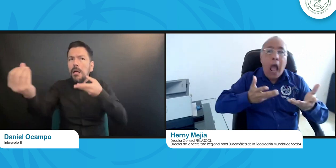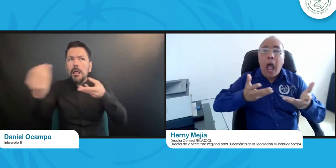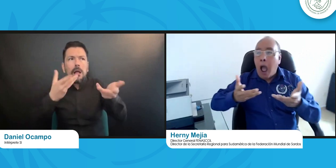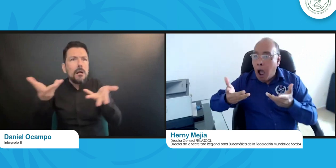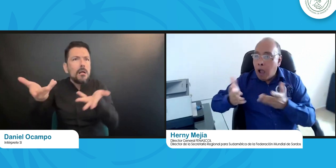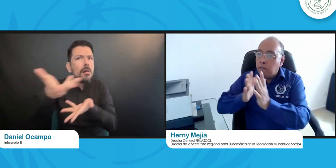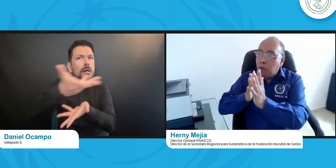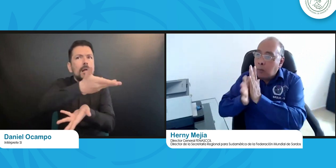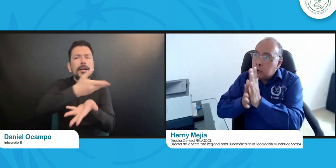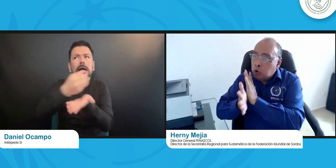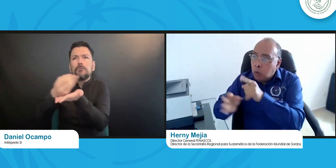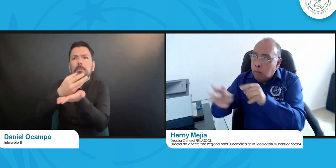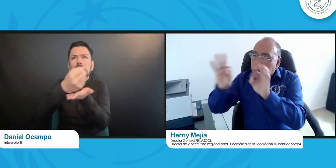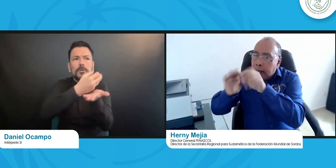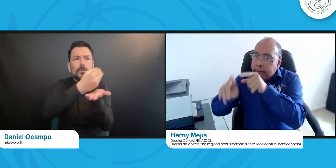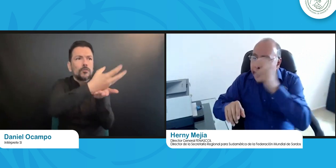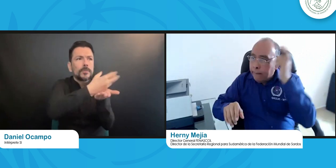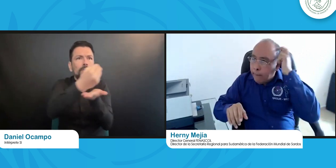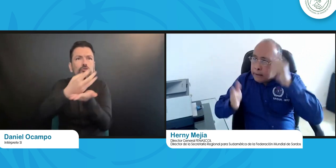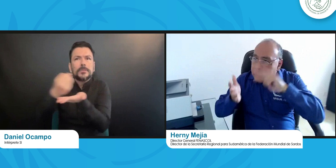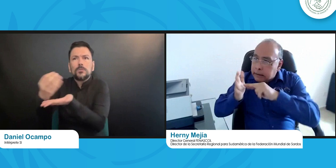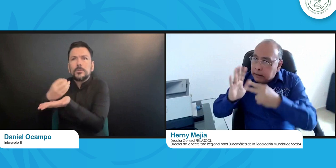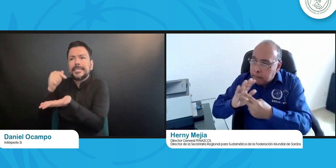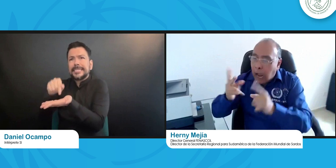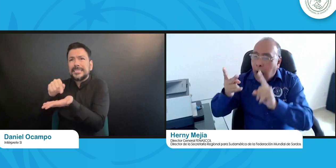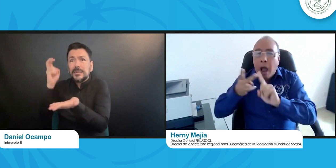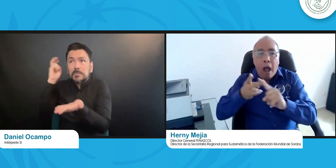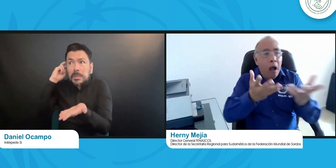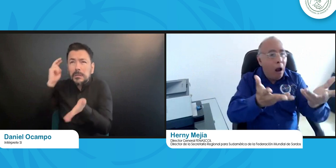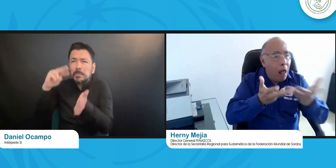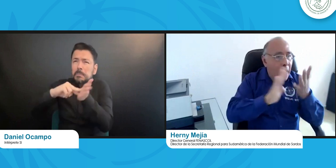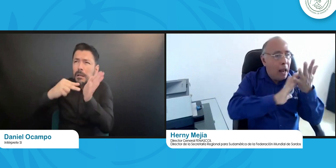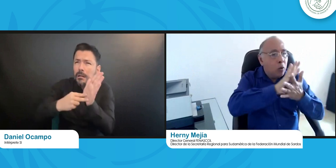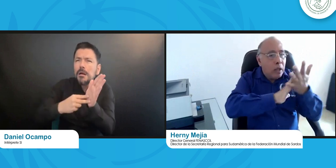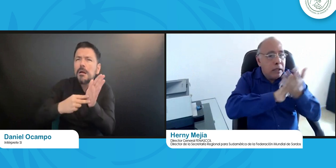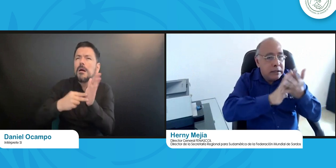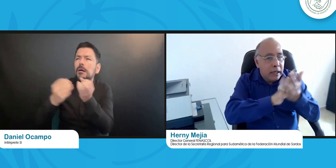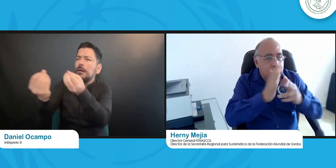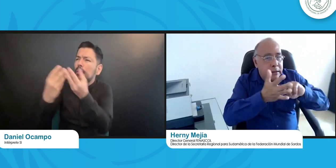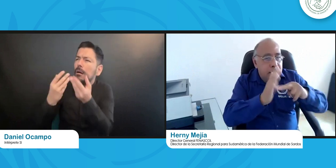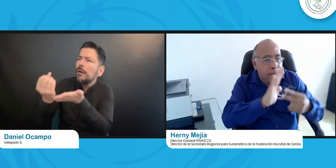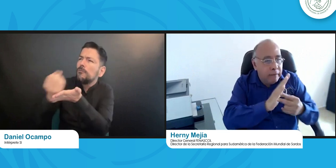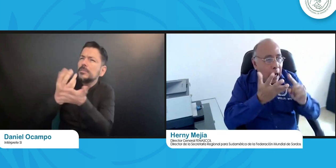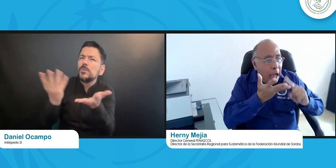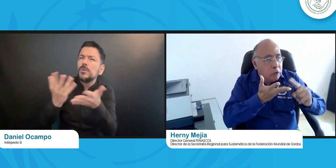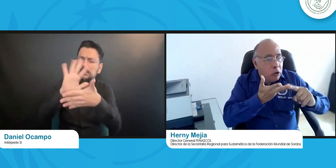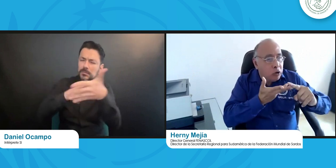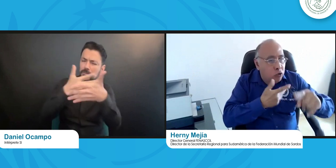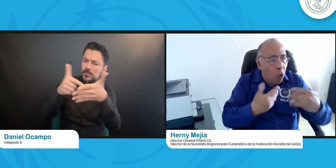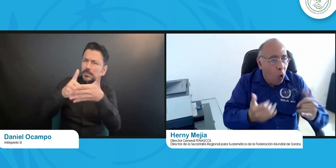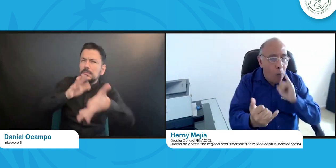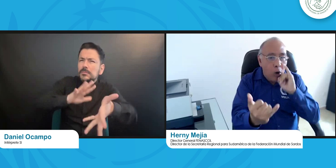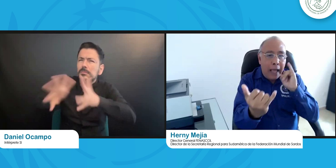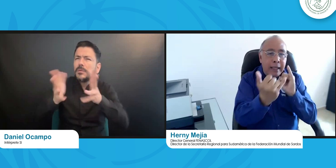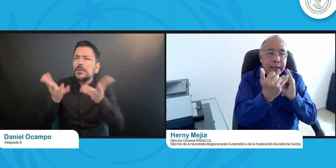y familiares puedan tener diferentes fuentes de información, reconozcan la definición de la